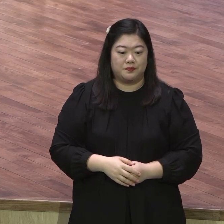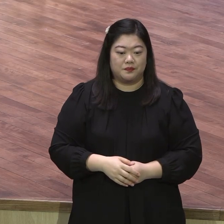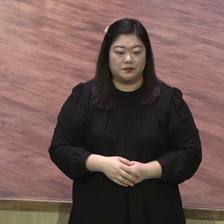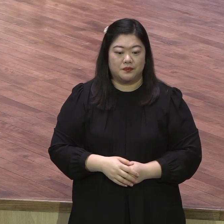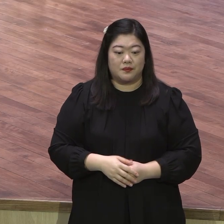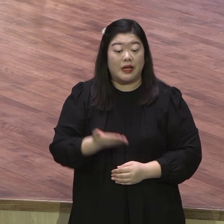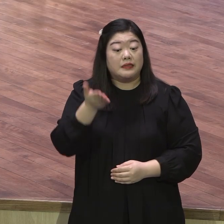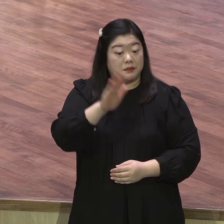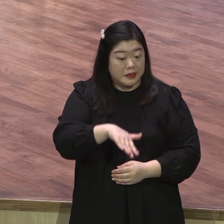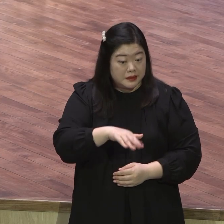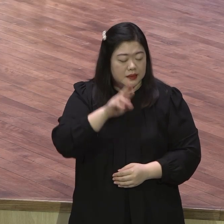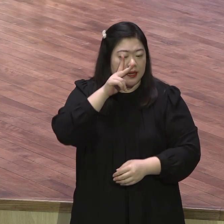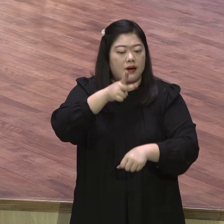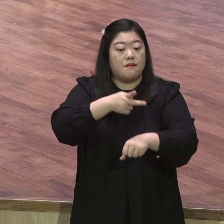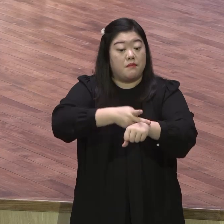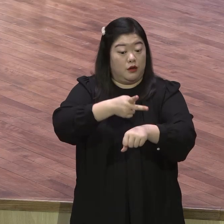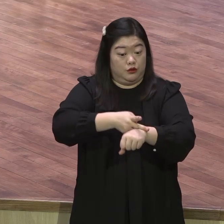생명을 걸고